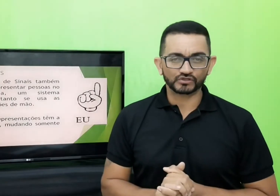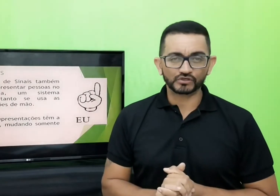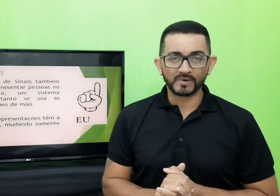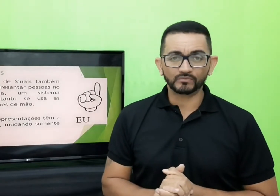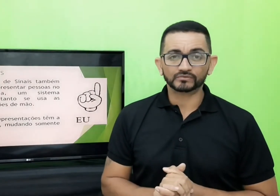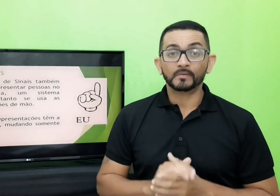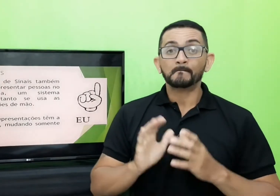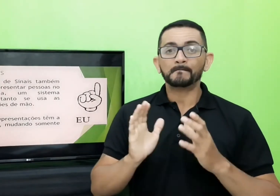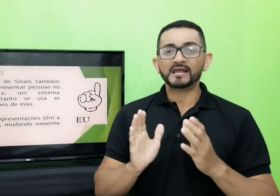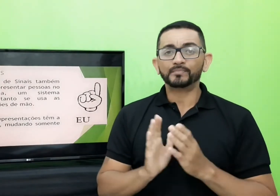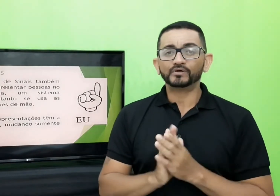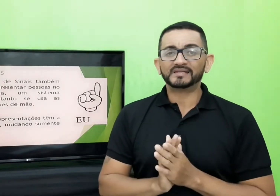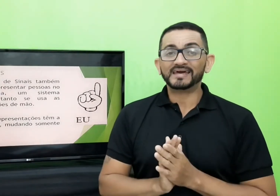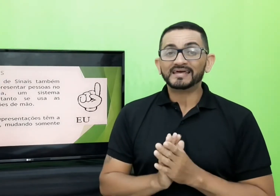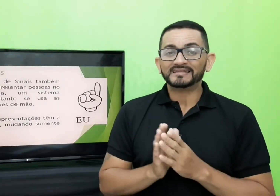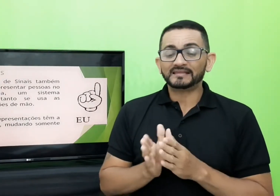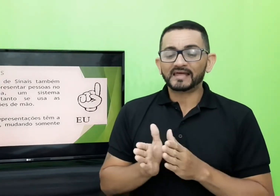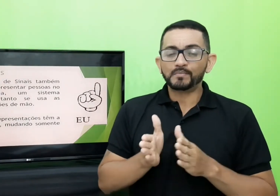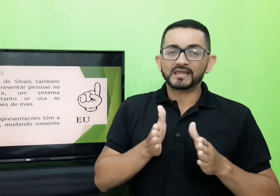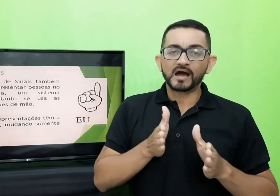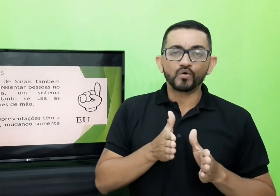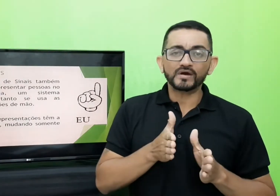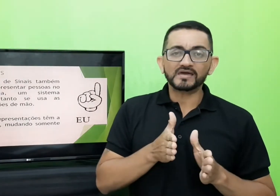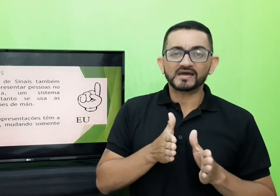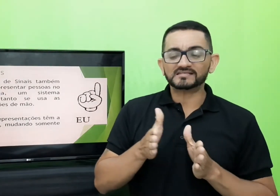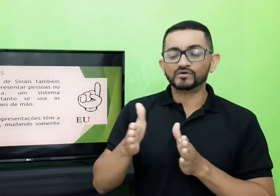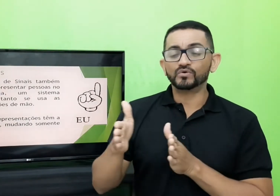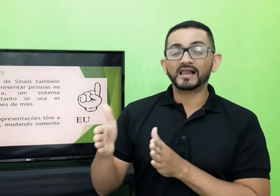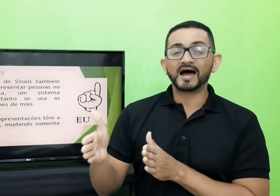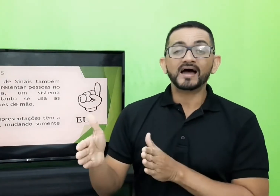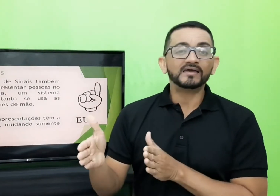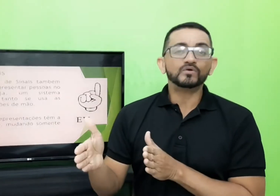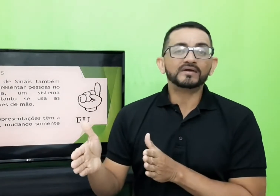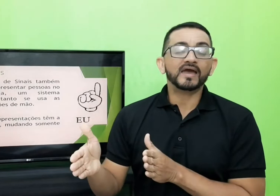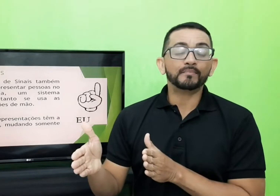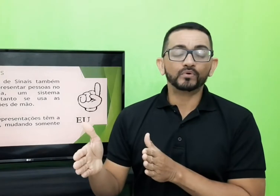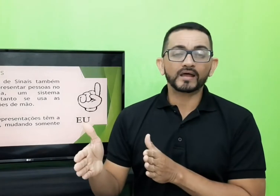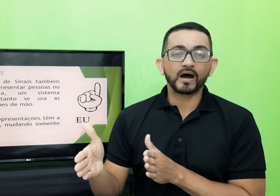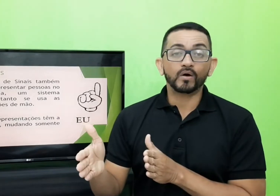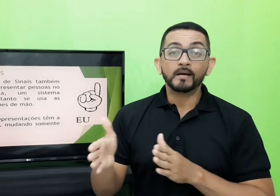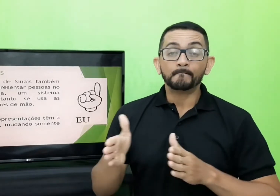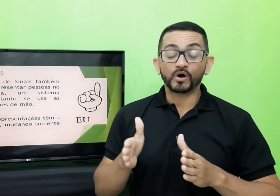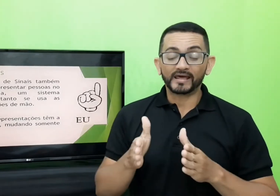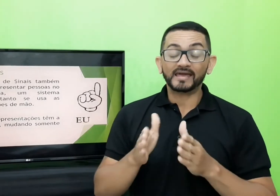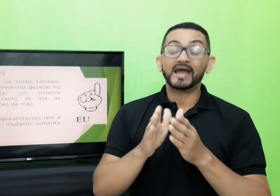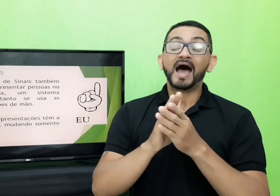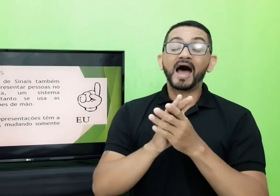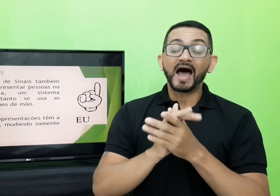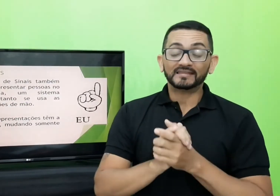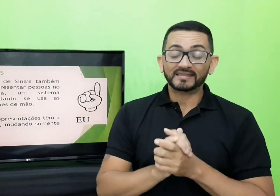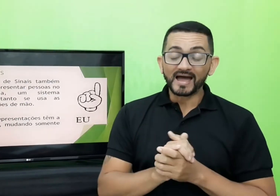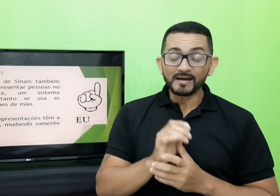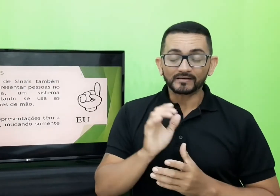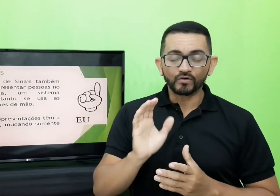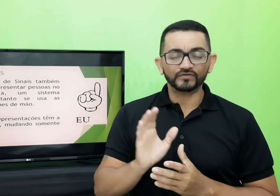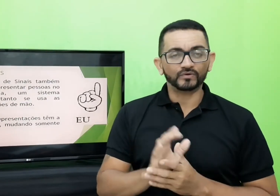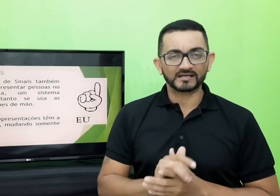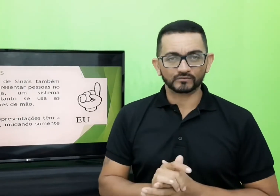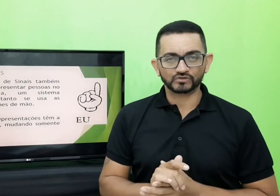de mão para poder determinar o que é singular e o que é plural. Porém, na configuração de